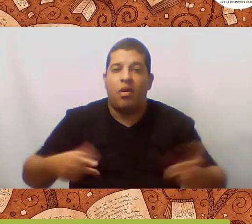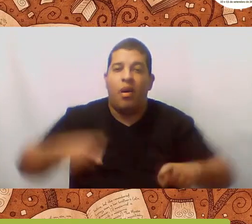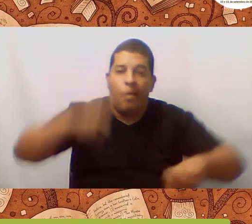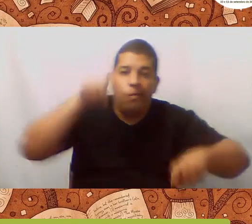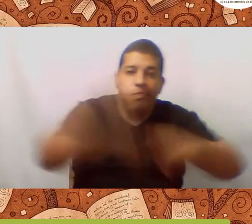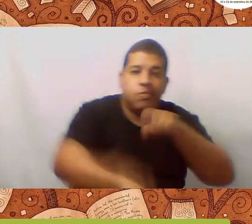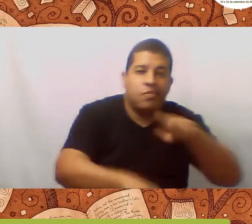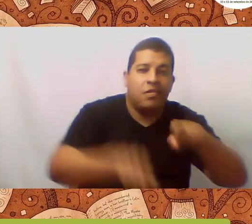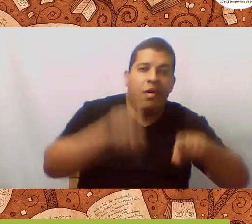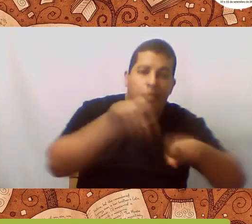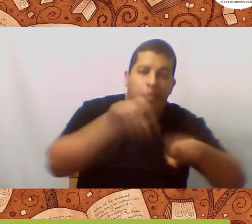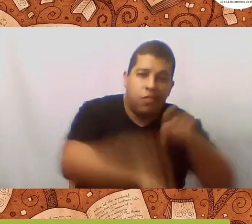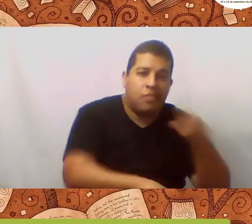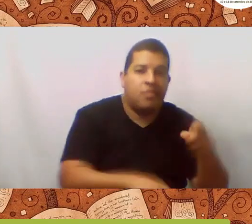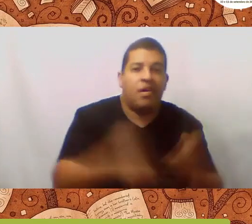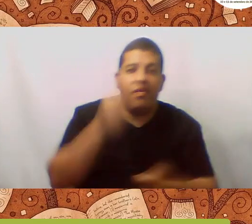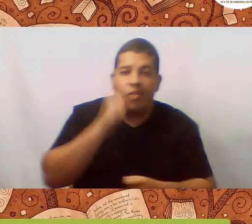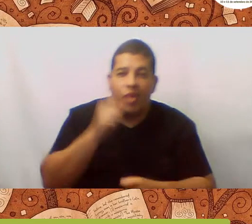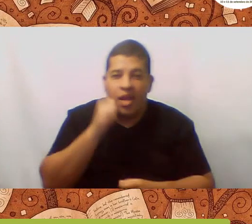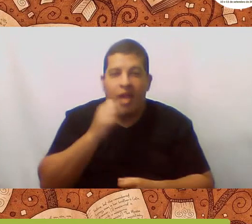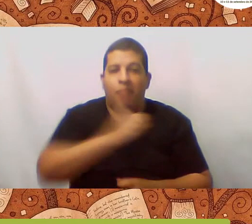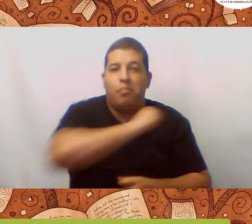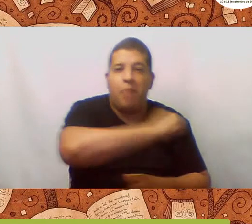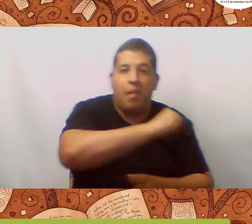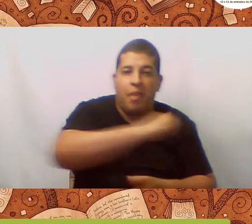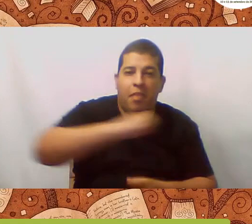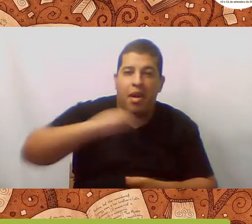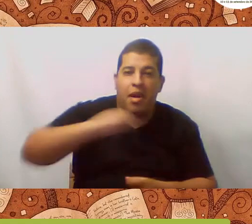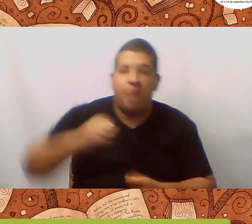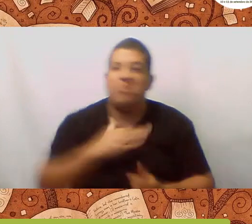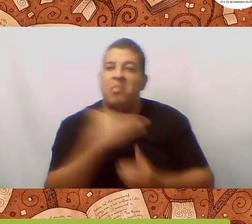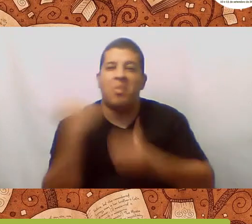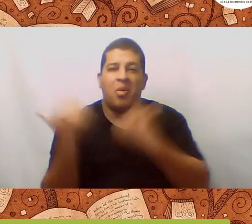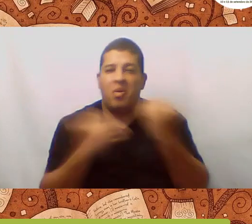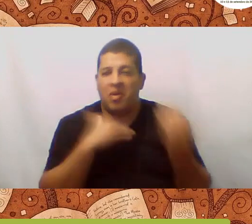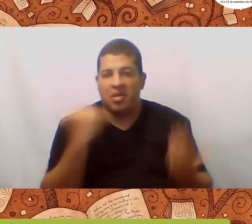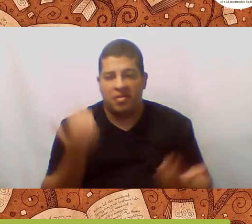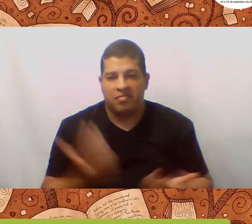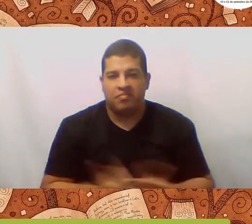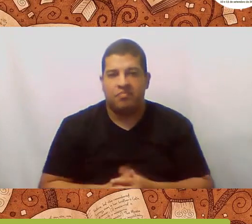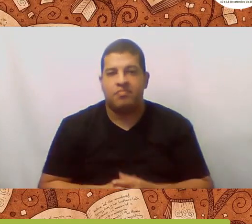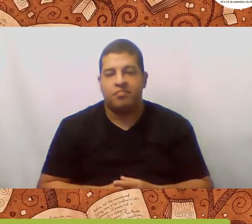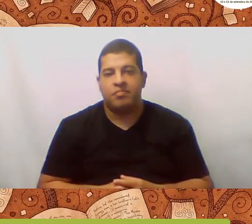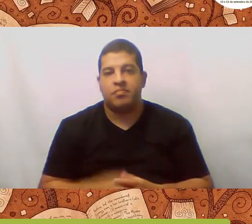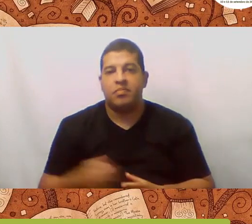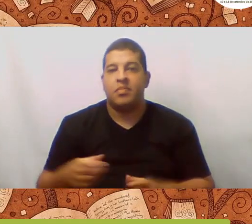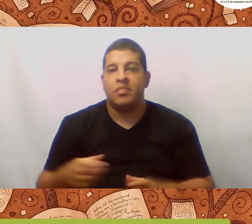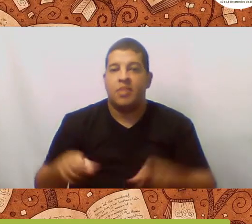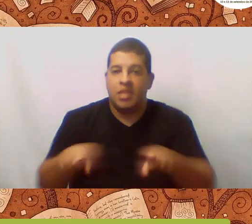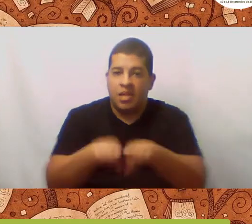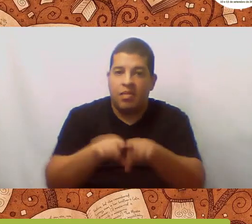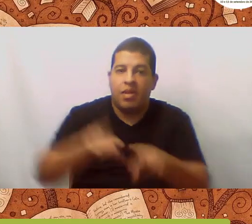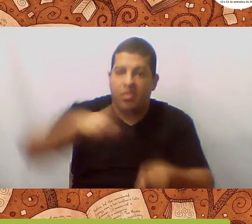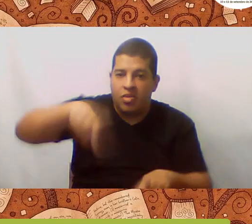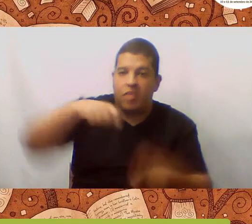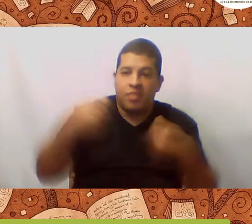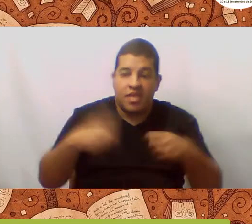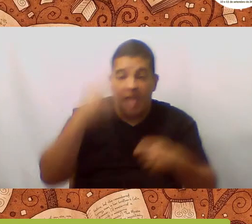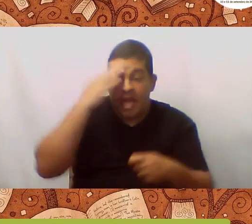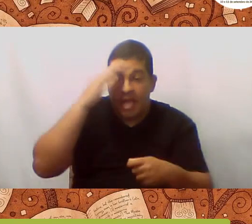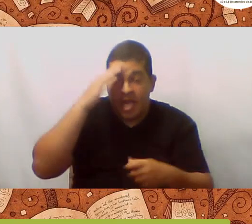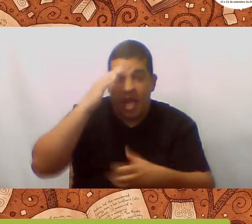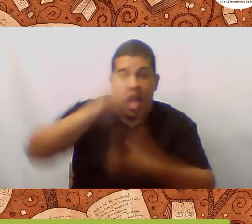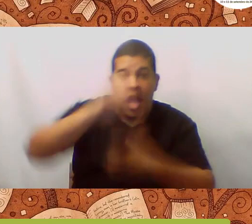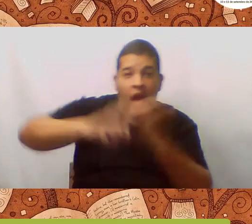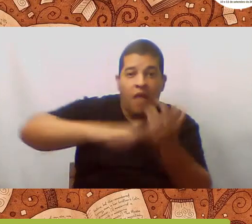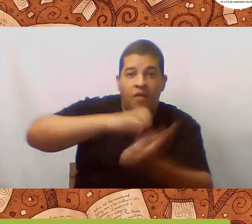é preciso entender também um outro aspecto dessa revolução feminista e